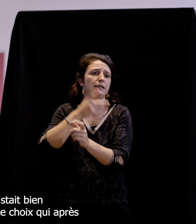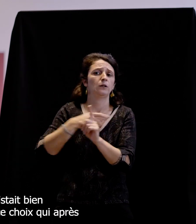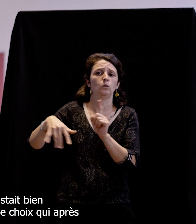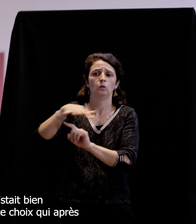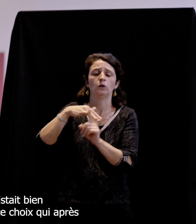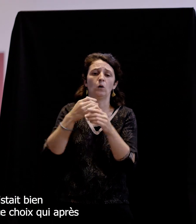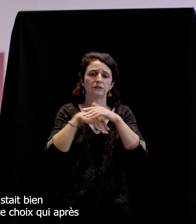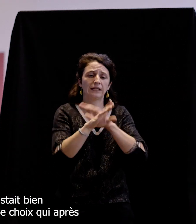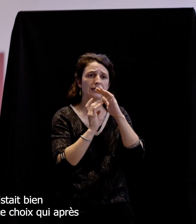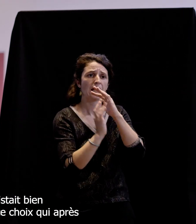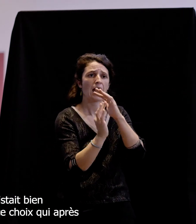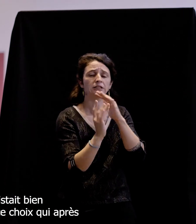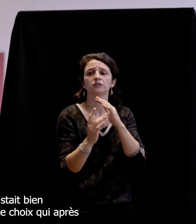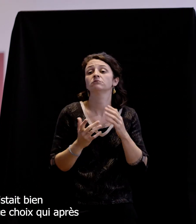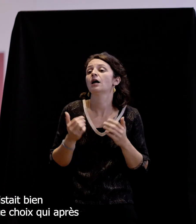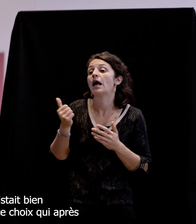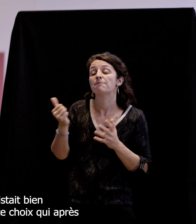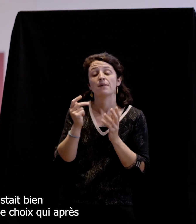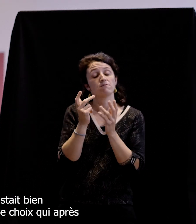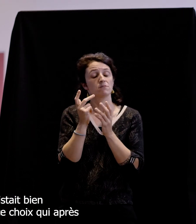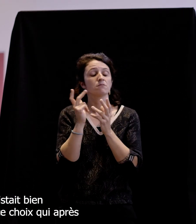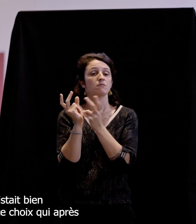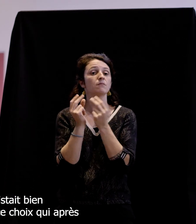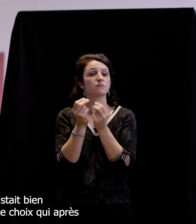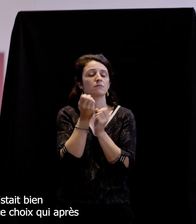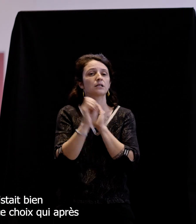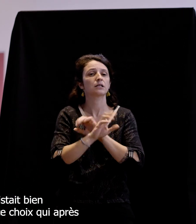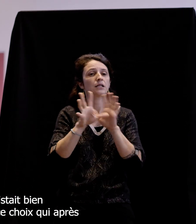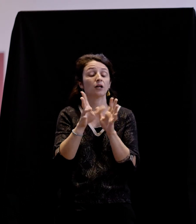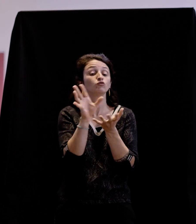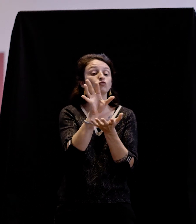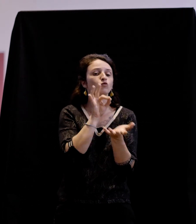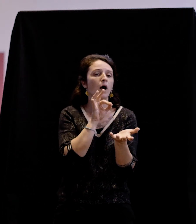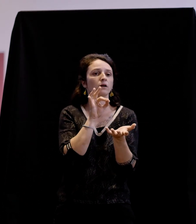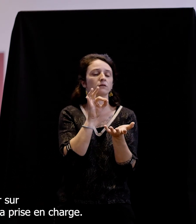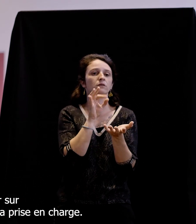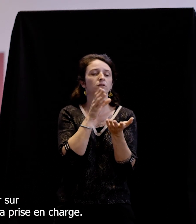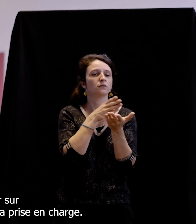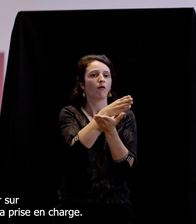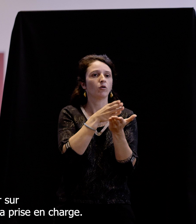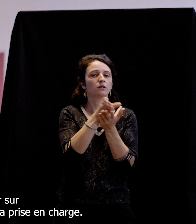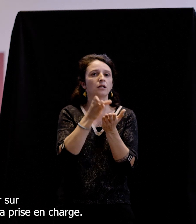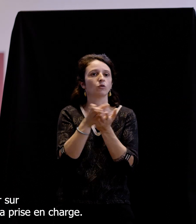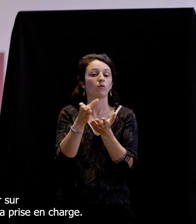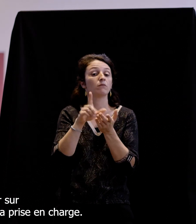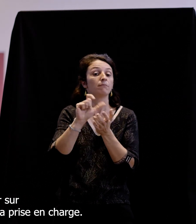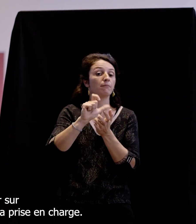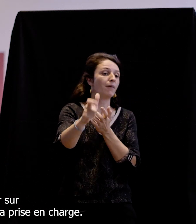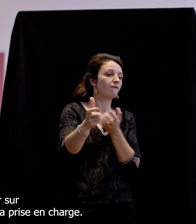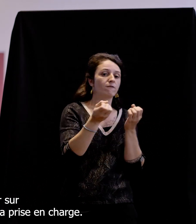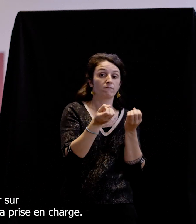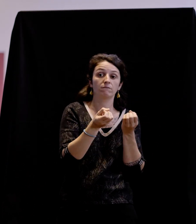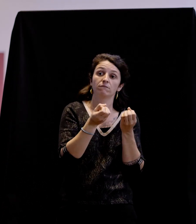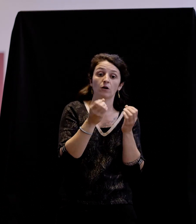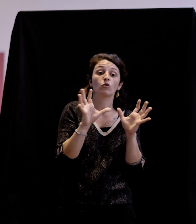elle insistait bien sur l'importance de ce choix qui, après, va jouer sur comment va se faire la prise